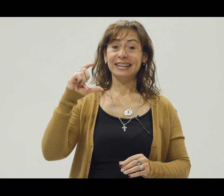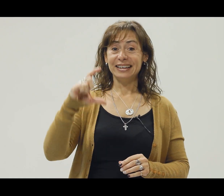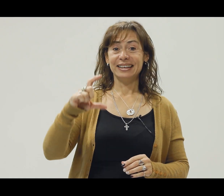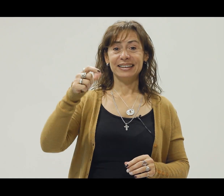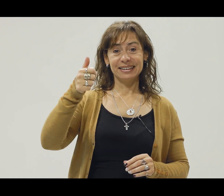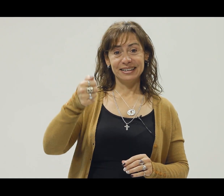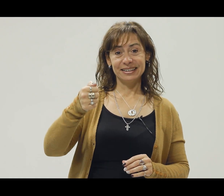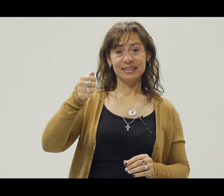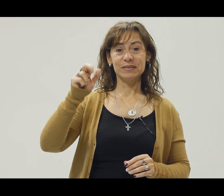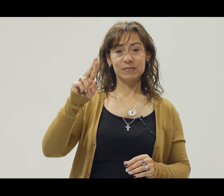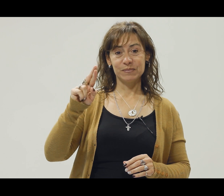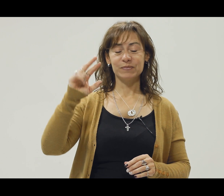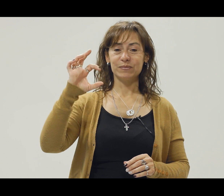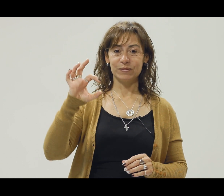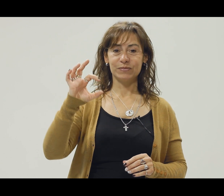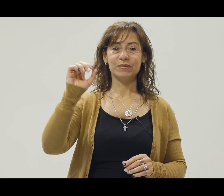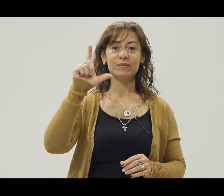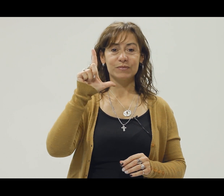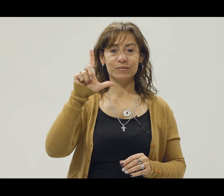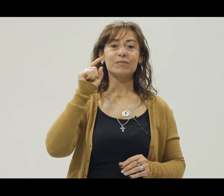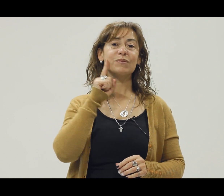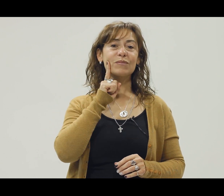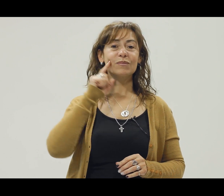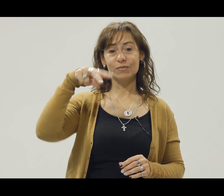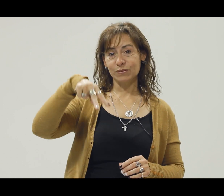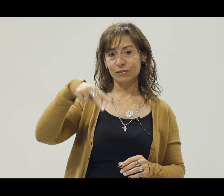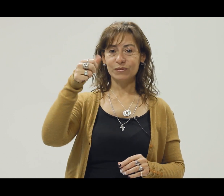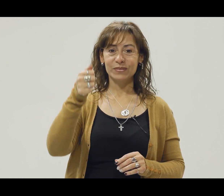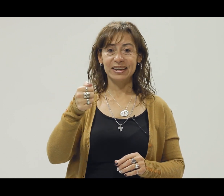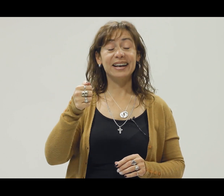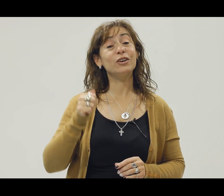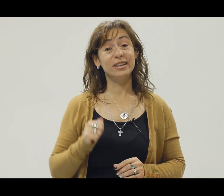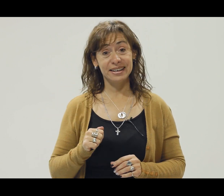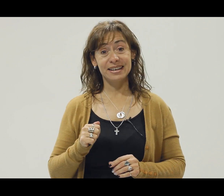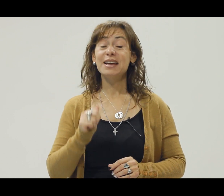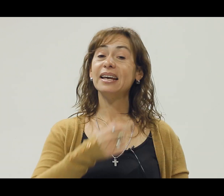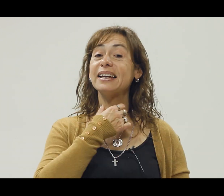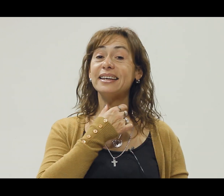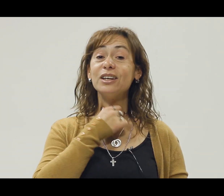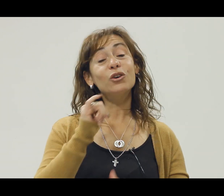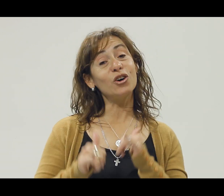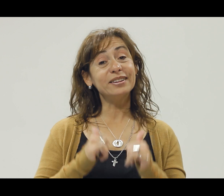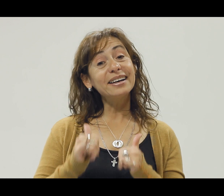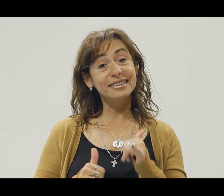Carolina. Quiero contarte